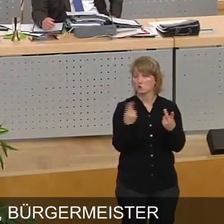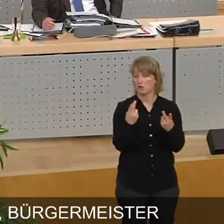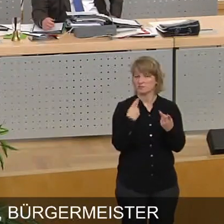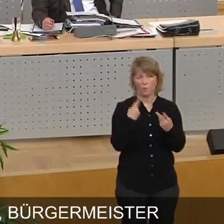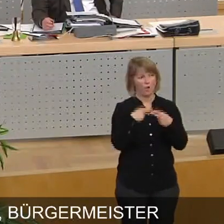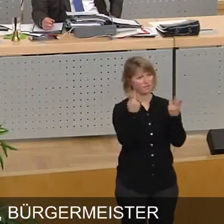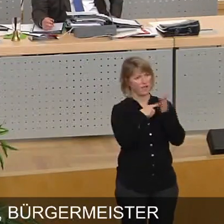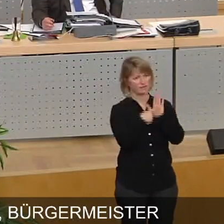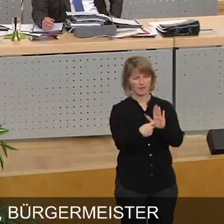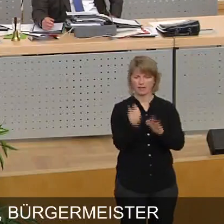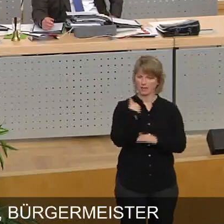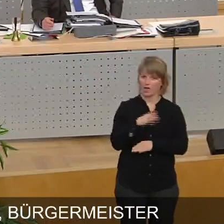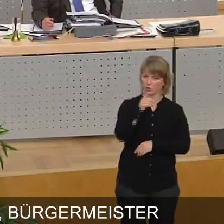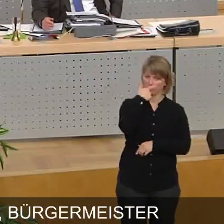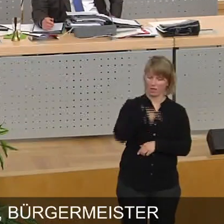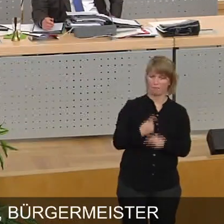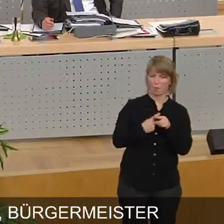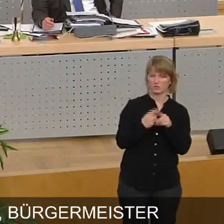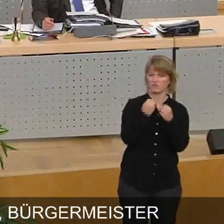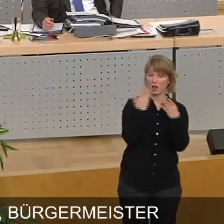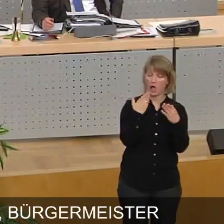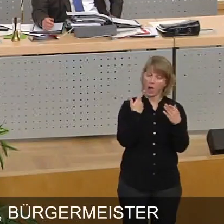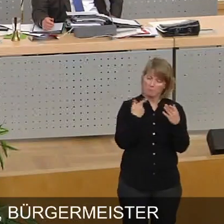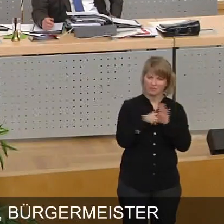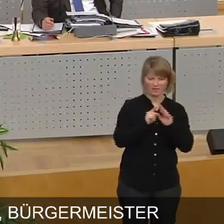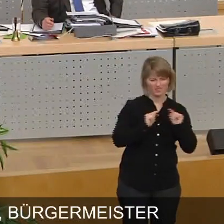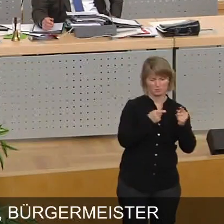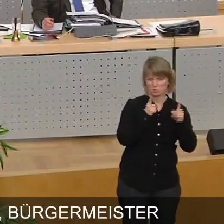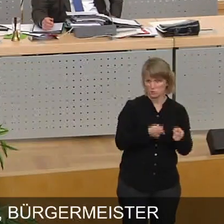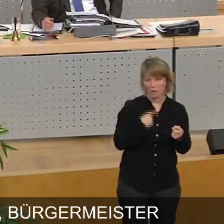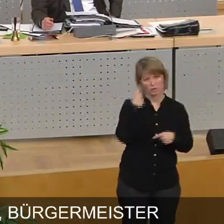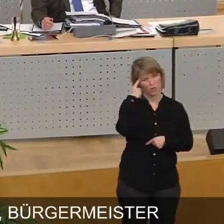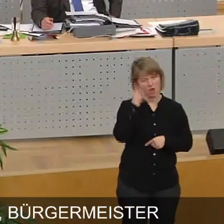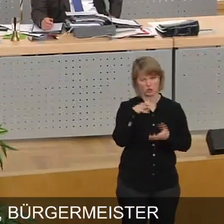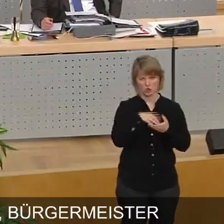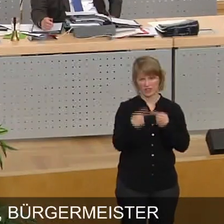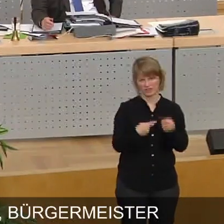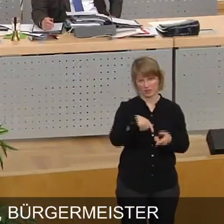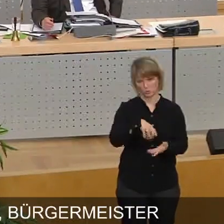in der Öffentlichkeit, die man aber führen muss im Interesse der weiteren Stadtentwicklung unserer Stadt. Vielen Dank.